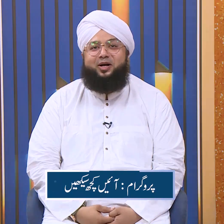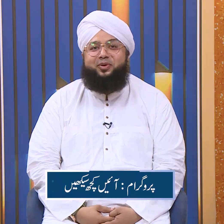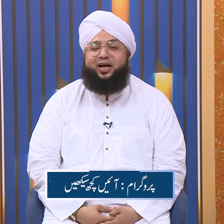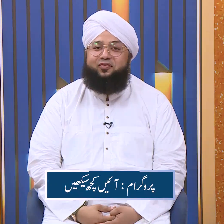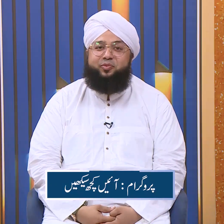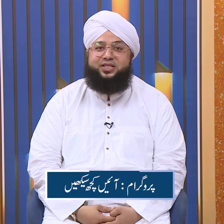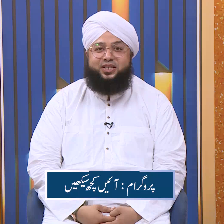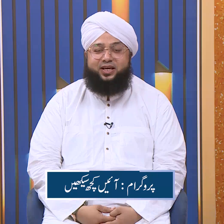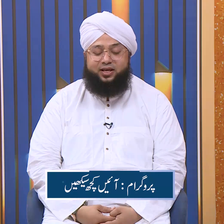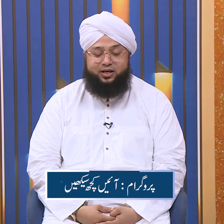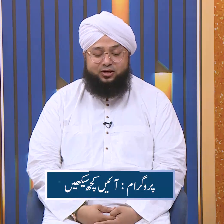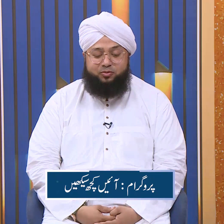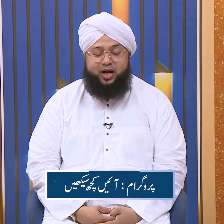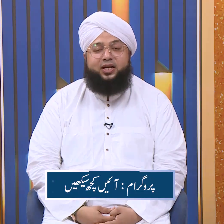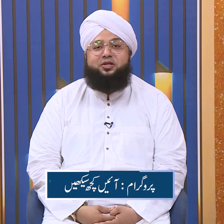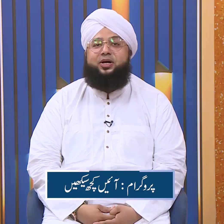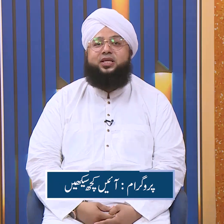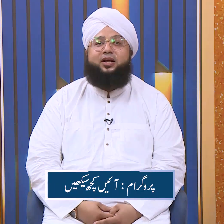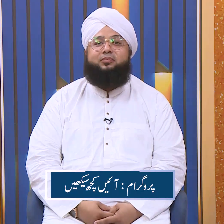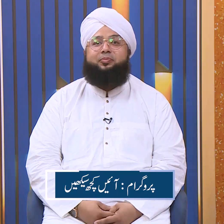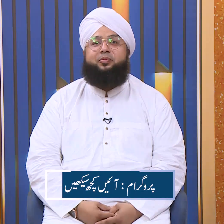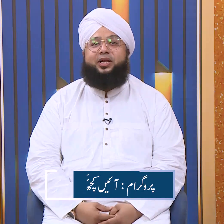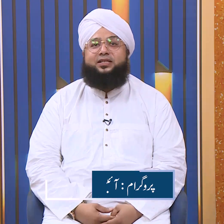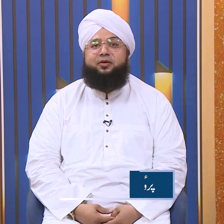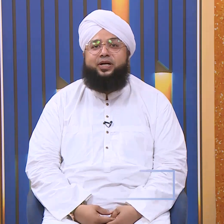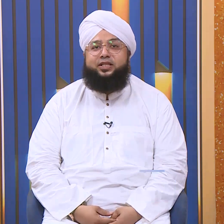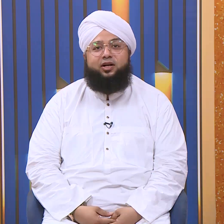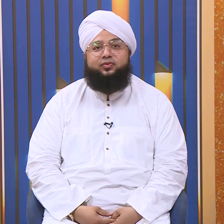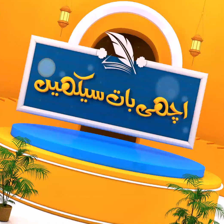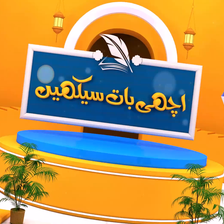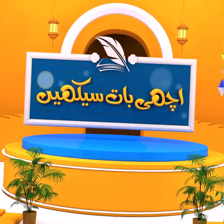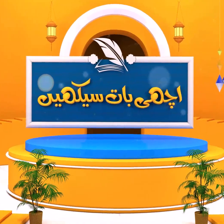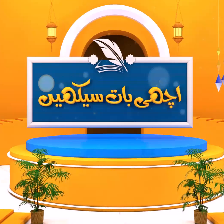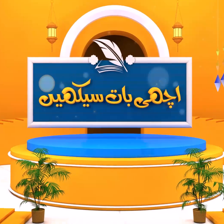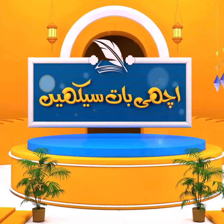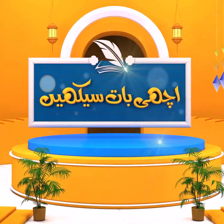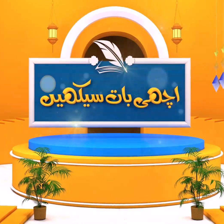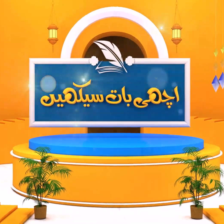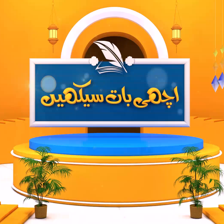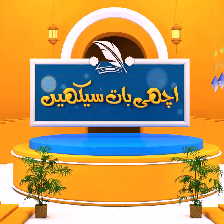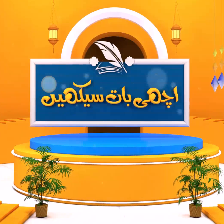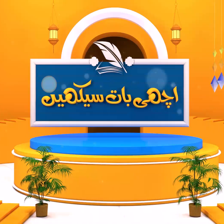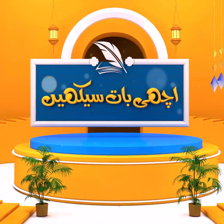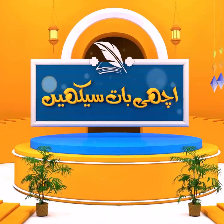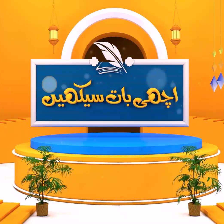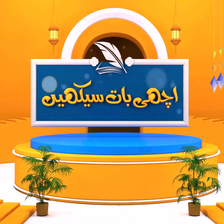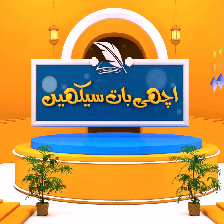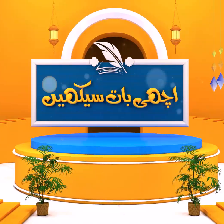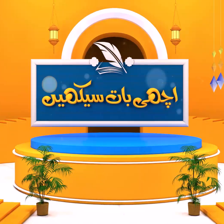میں الفابیٹ سیکھیں گے۔ سبحان اللہ جی، بڑھتے ہیں ہم اپنے پہلے سیگمنٹ کی طرف جس کا نام ہے اچھی بات سیکھیں۔ مدنی چینل کے ناظرین،